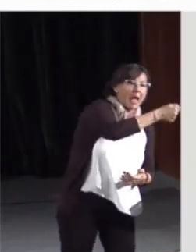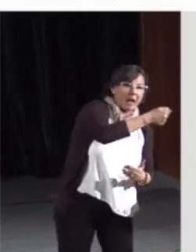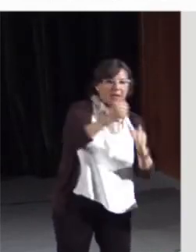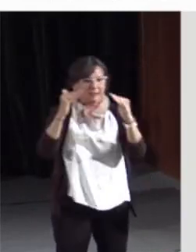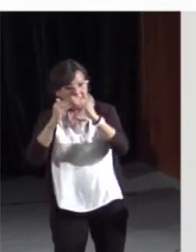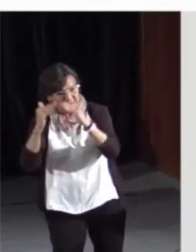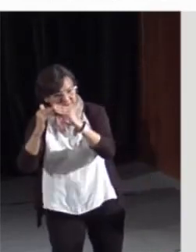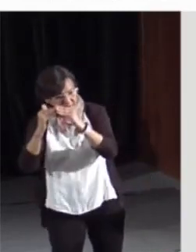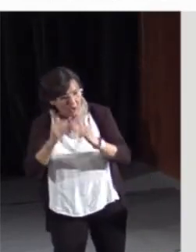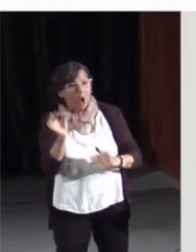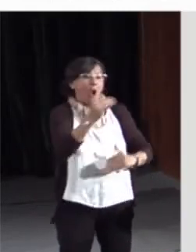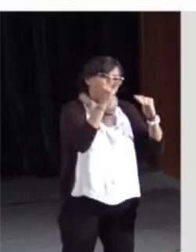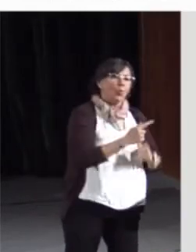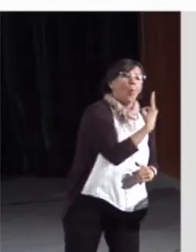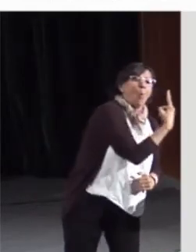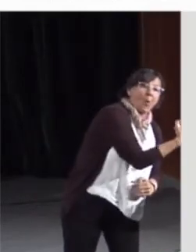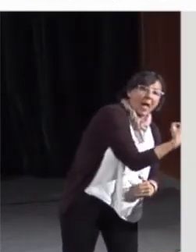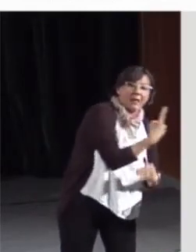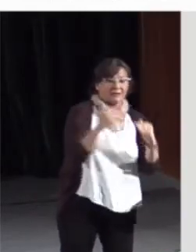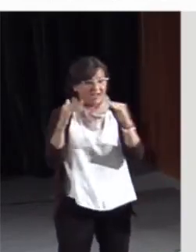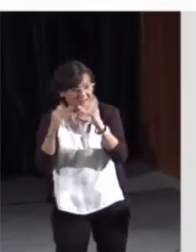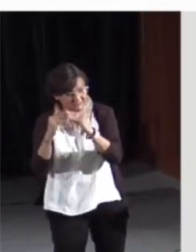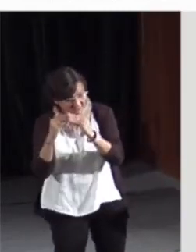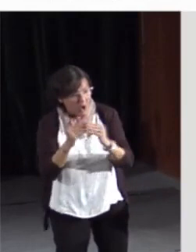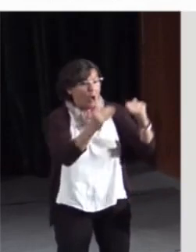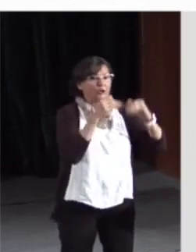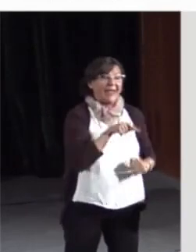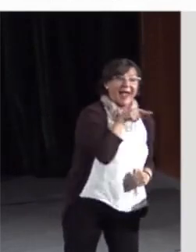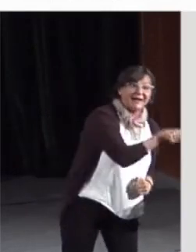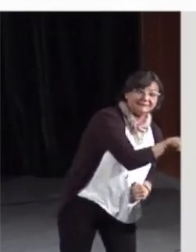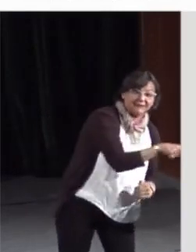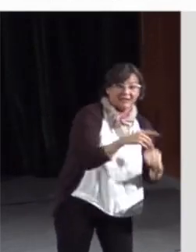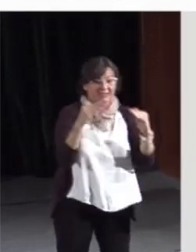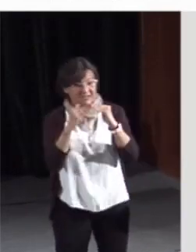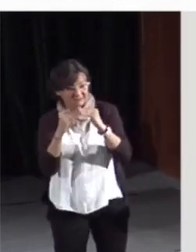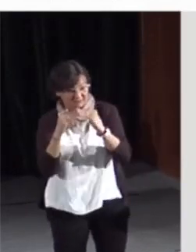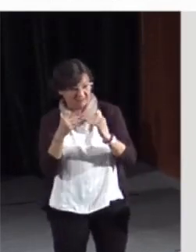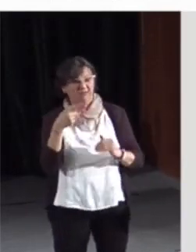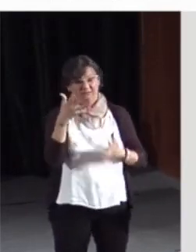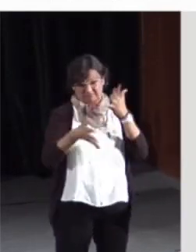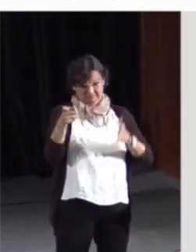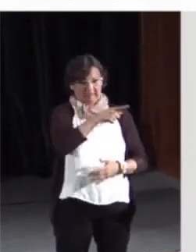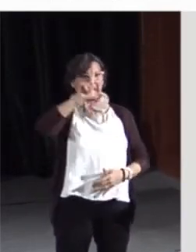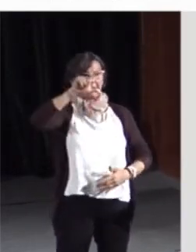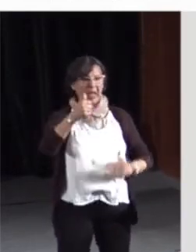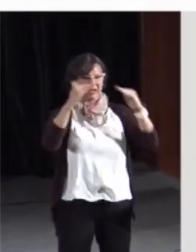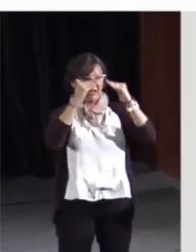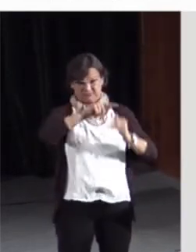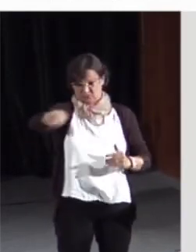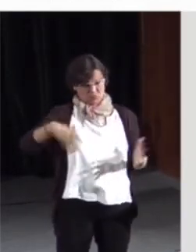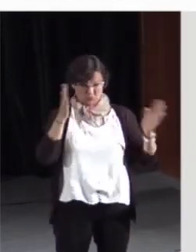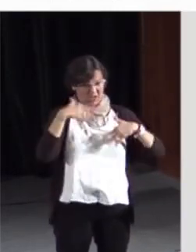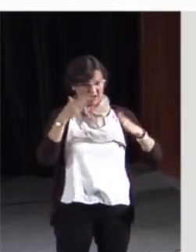En la lengua oral se utilizan los artículos determinantes como la casa, o indeterminantes como una